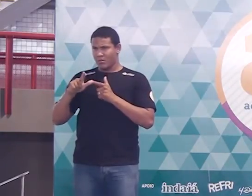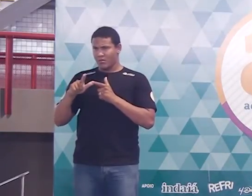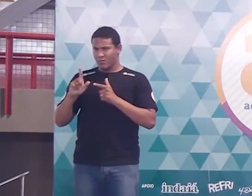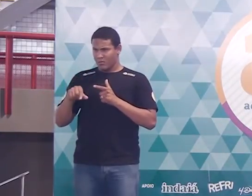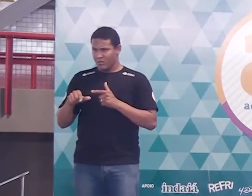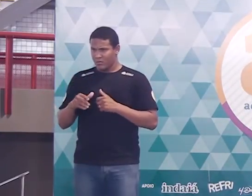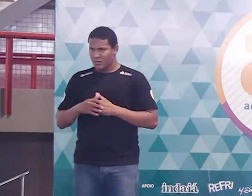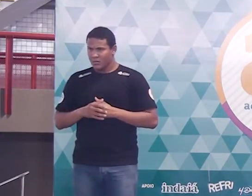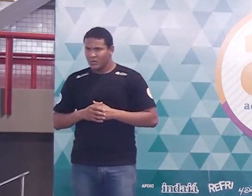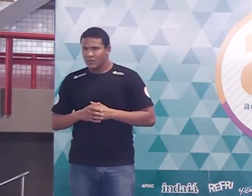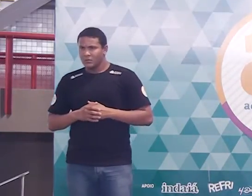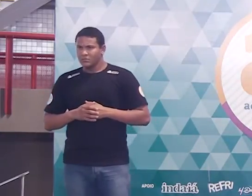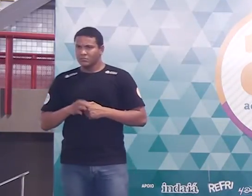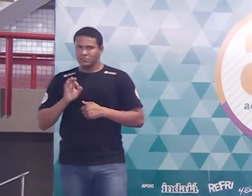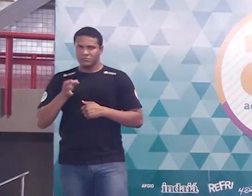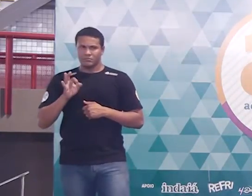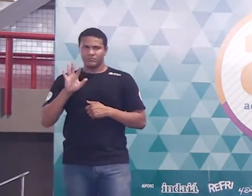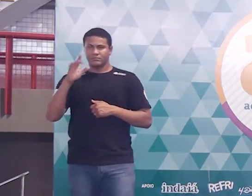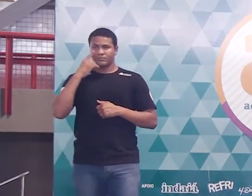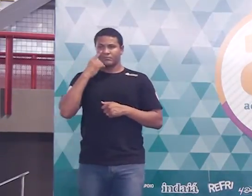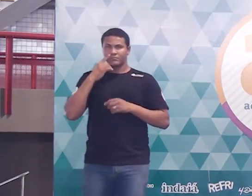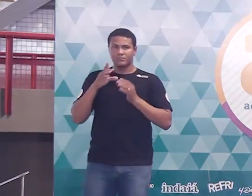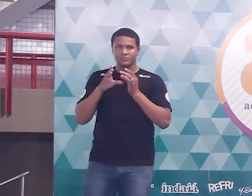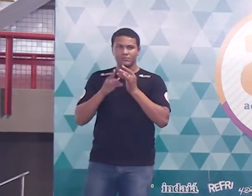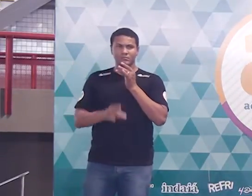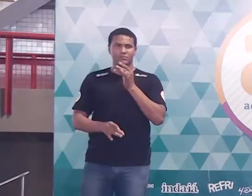viu? Aliás, deixa eu te dar um detalhe.